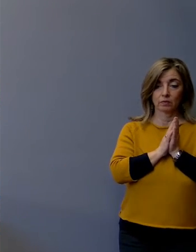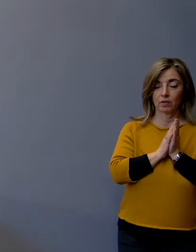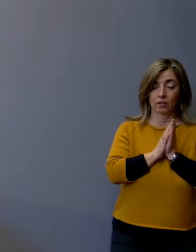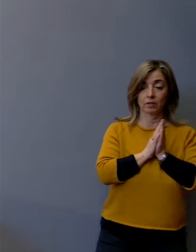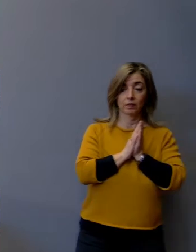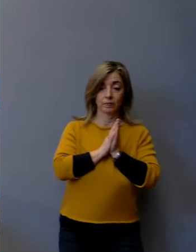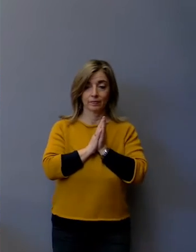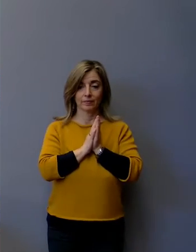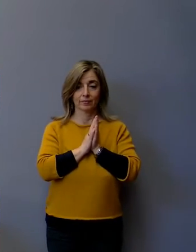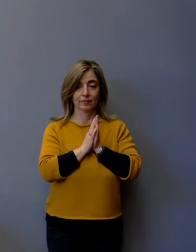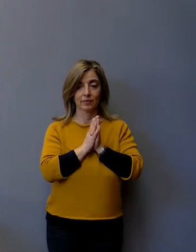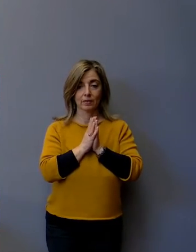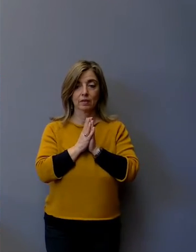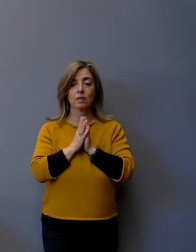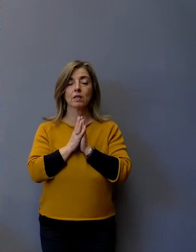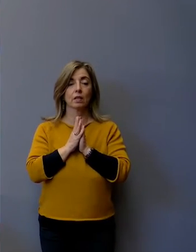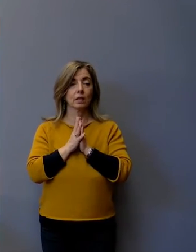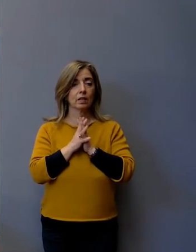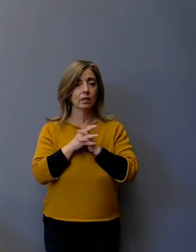tutte collegate